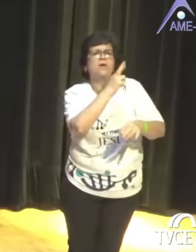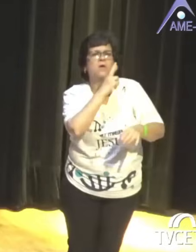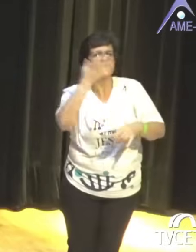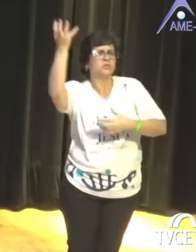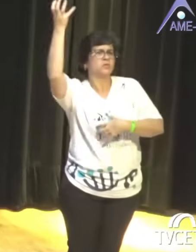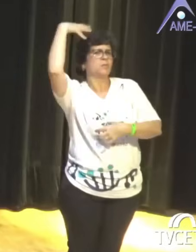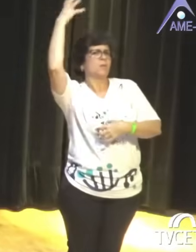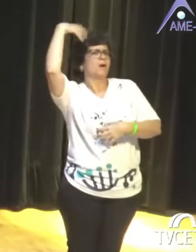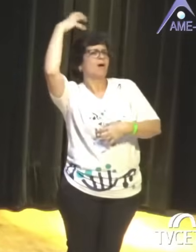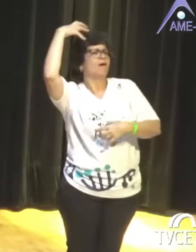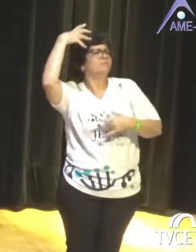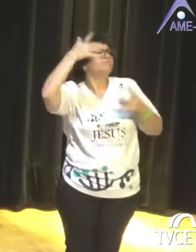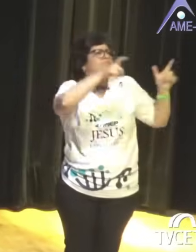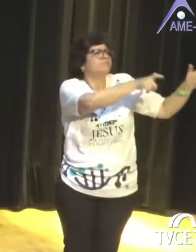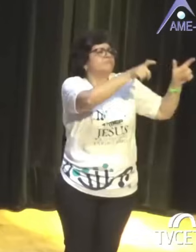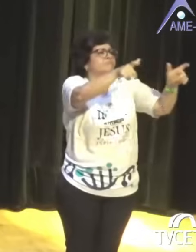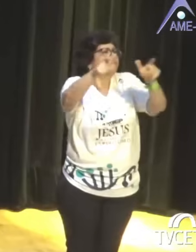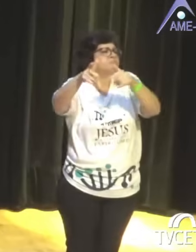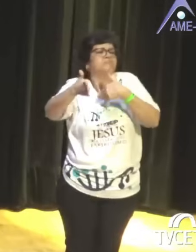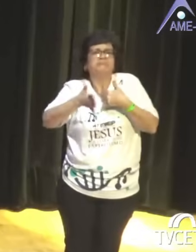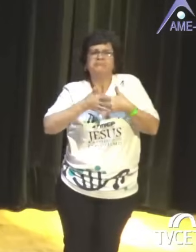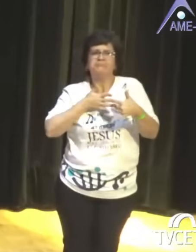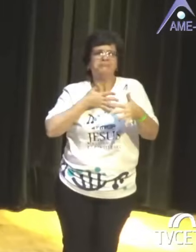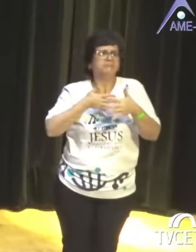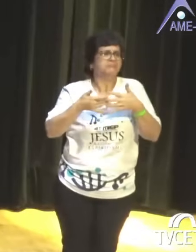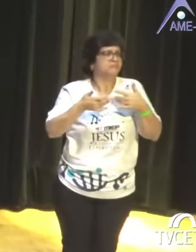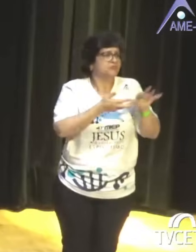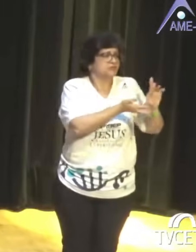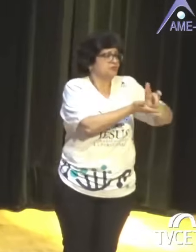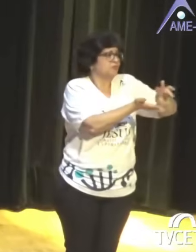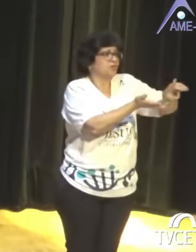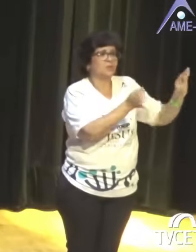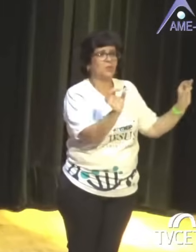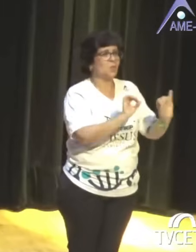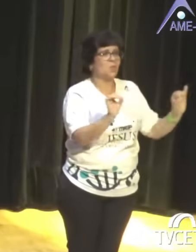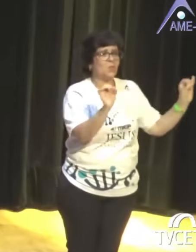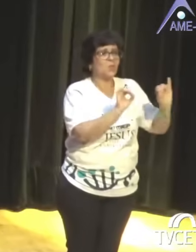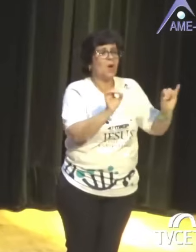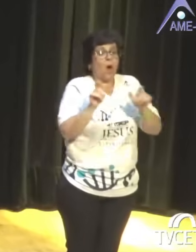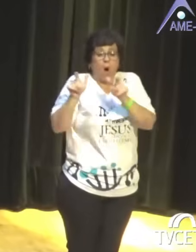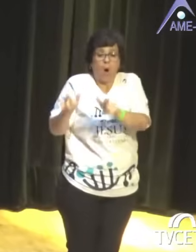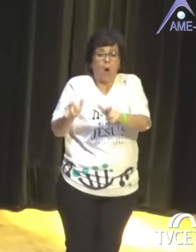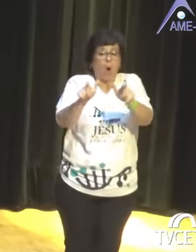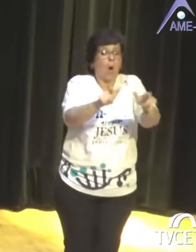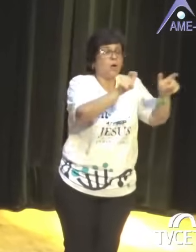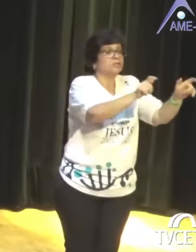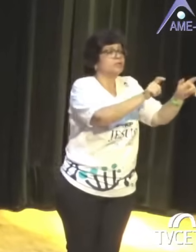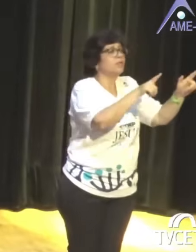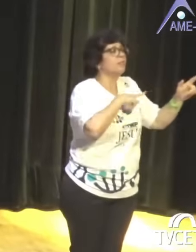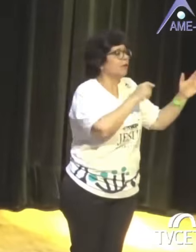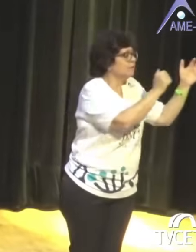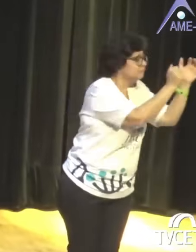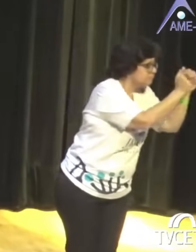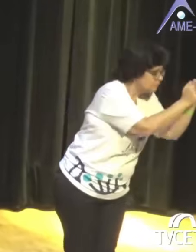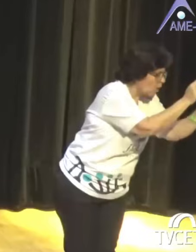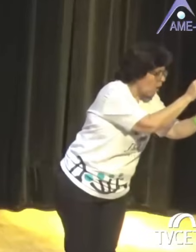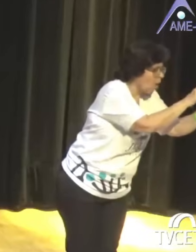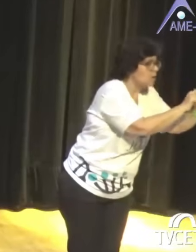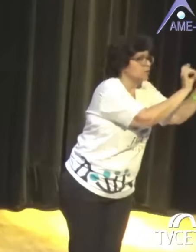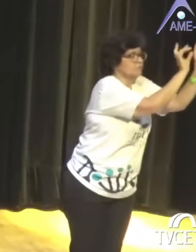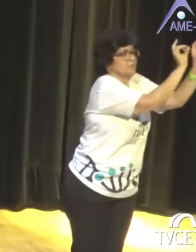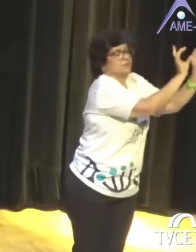ISO não tem mais sentido não há mais lugares sagrados e horas